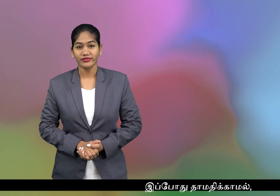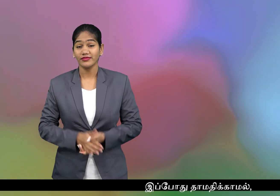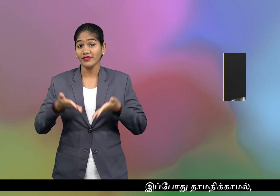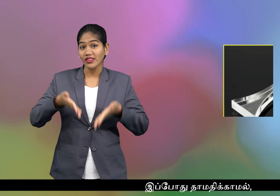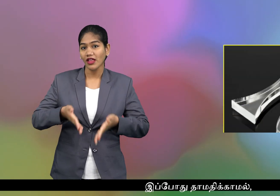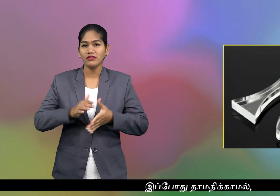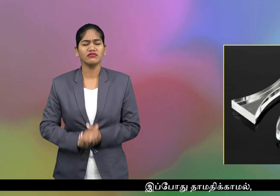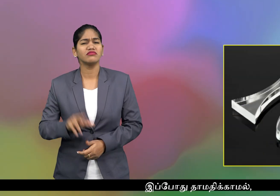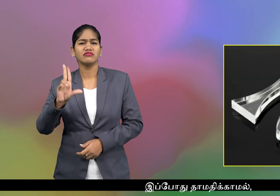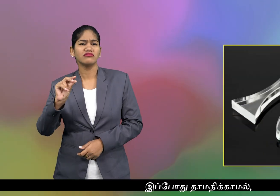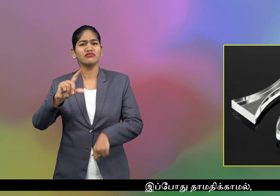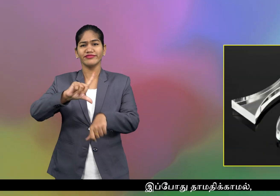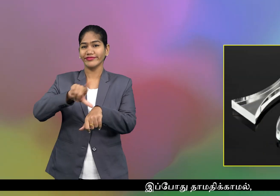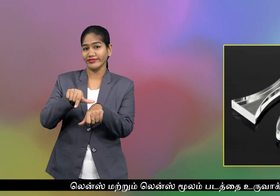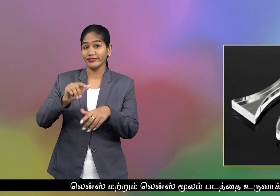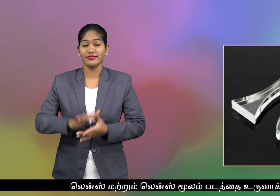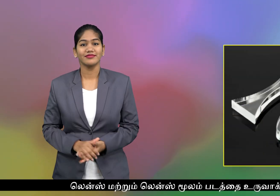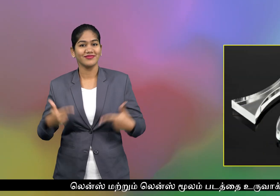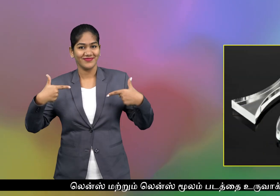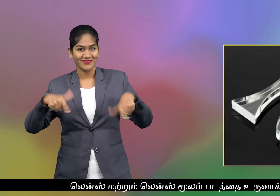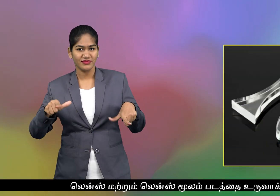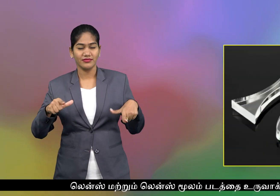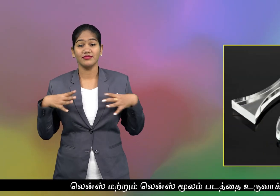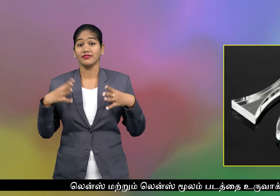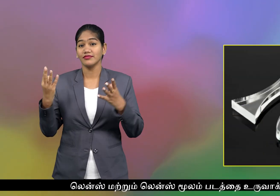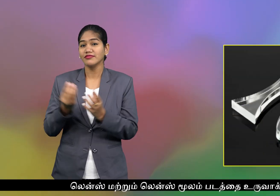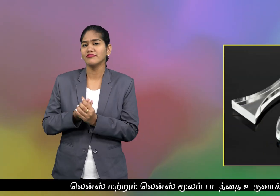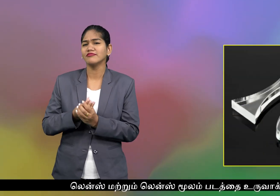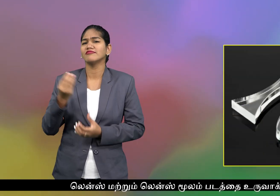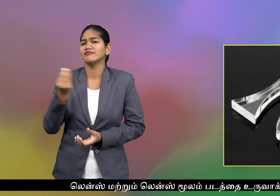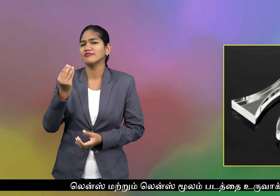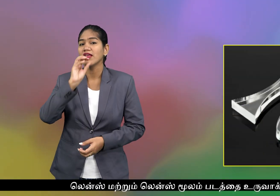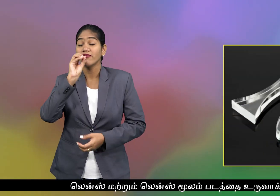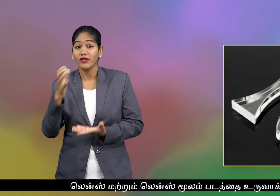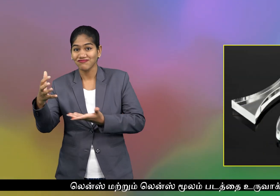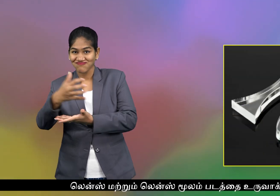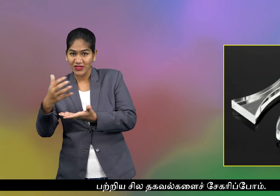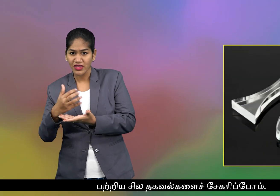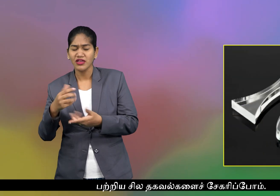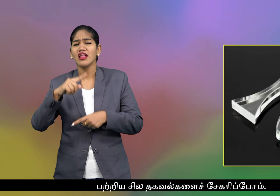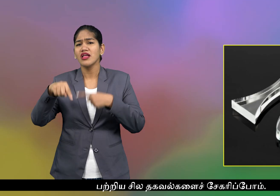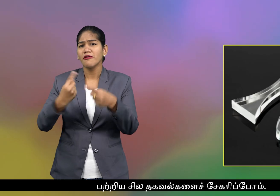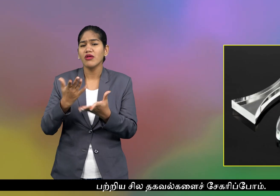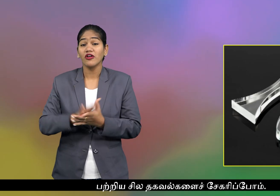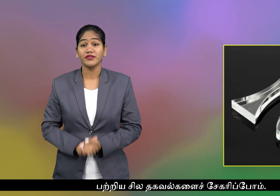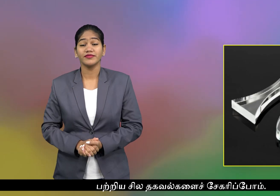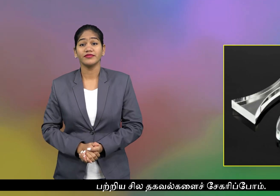இப்போது தாமதிக்காமல் வில்லை மற்றும் வில்லை மூலம் படத்தை எவ்வாறு உருவாக்குவது பற்றிய சில தகவல்களை